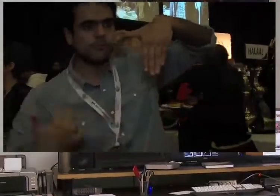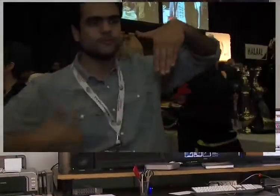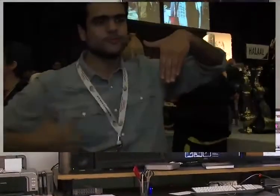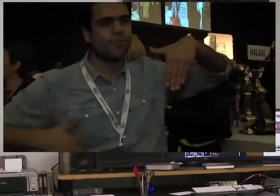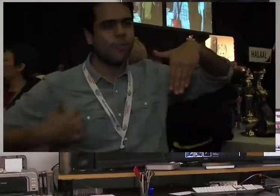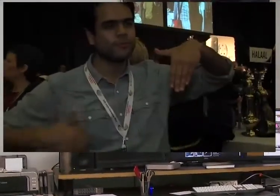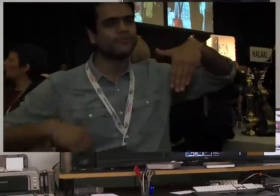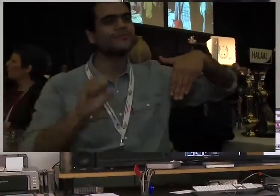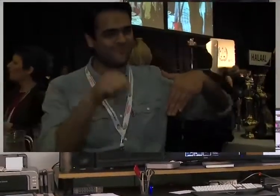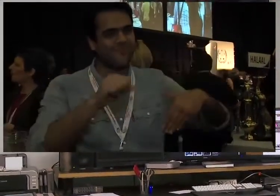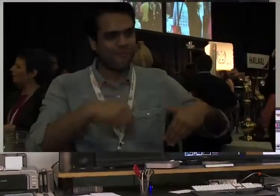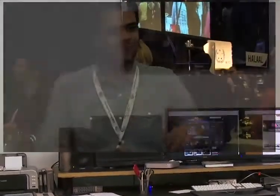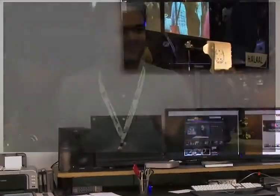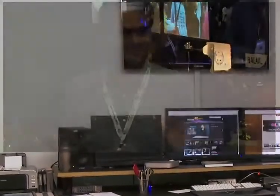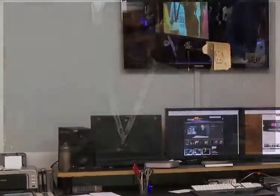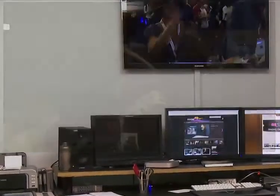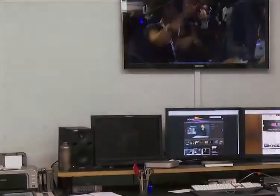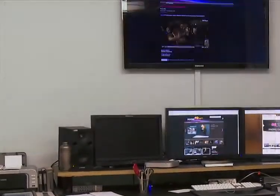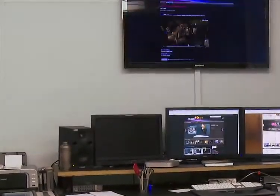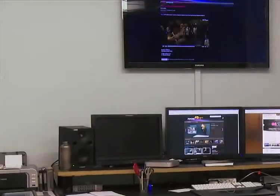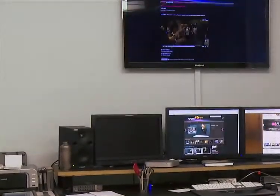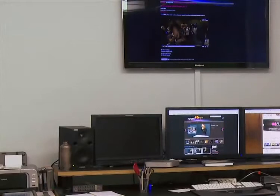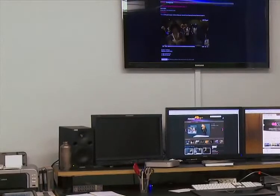Das ist jetzt sehr international, die tun auch international Gebärden.